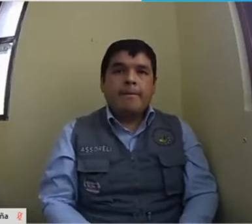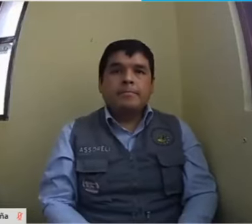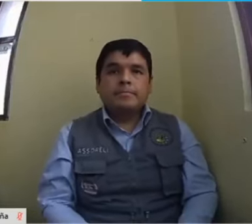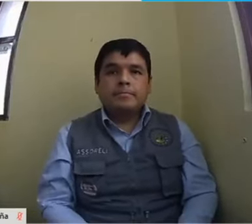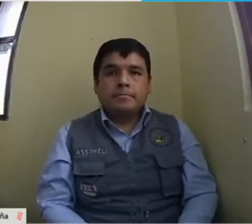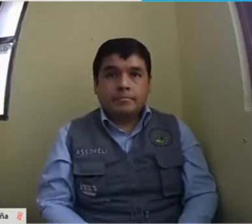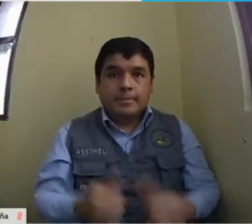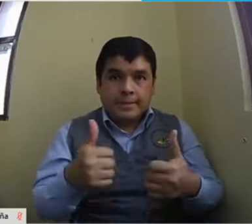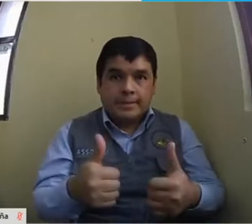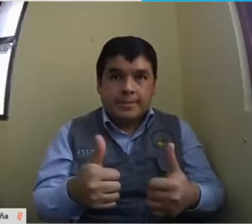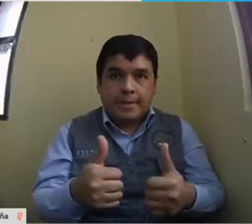¿no?